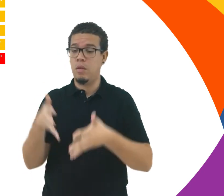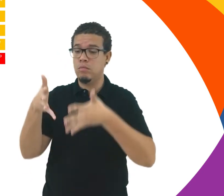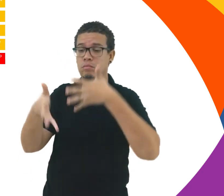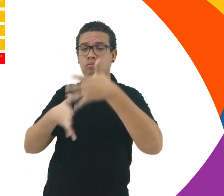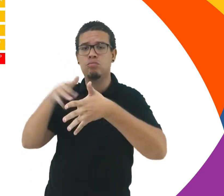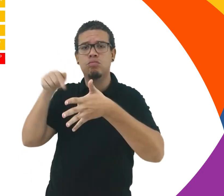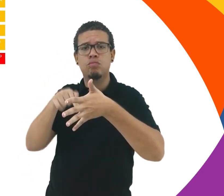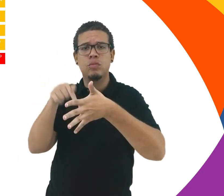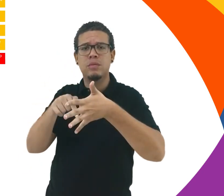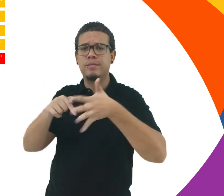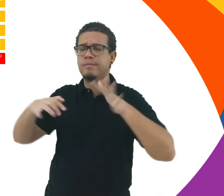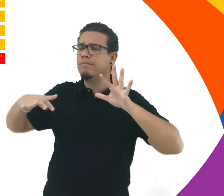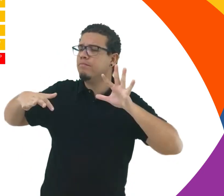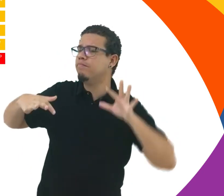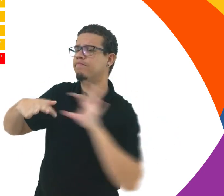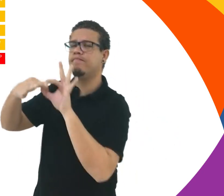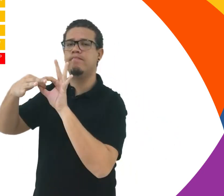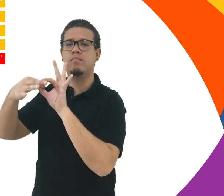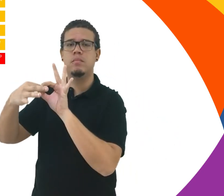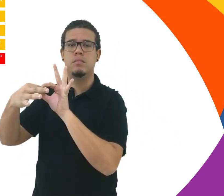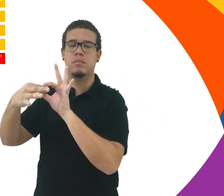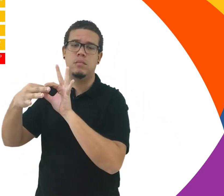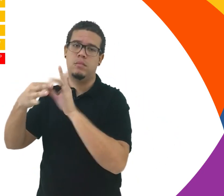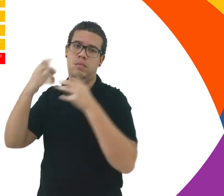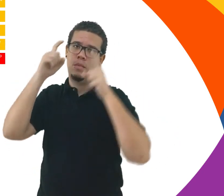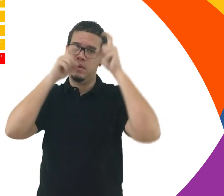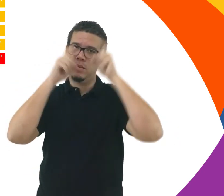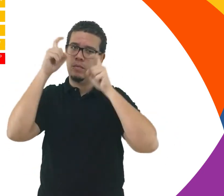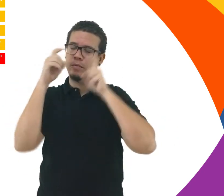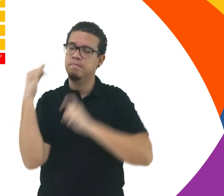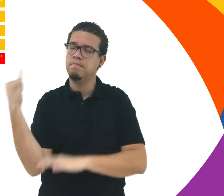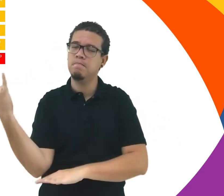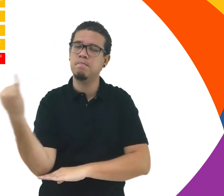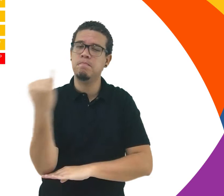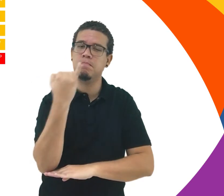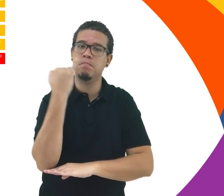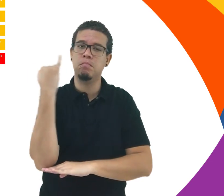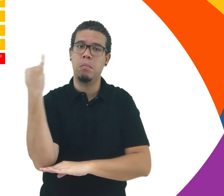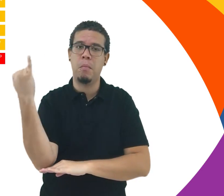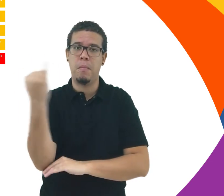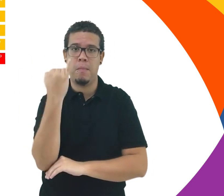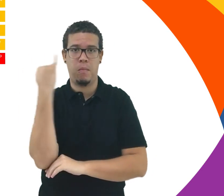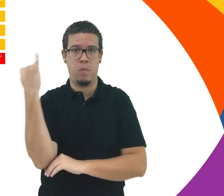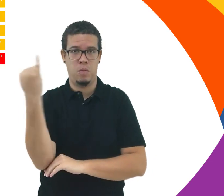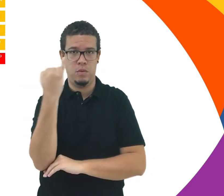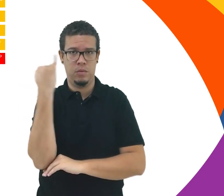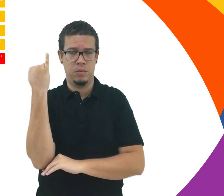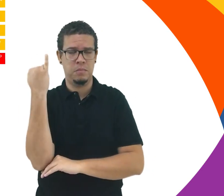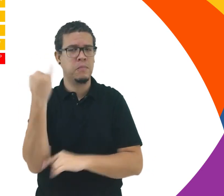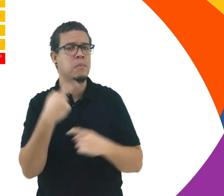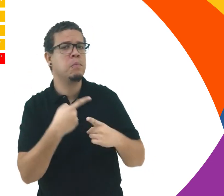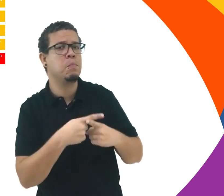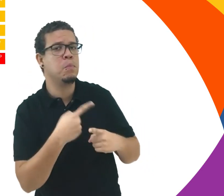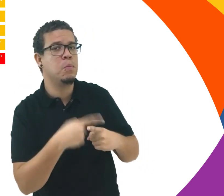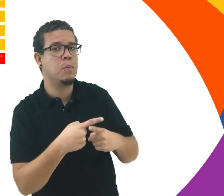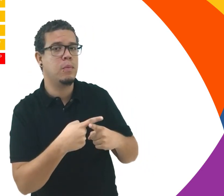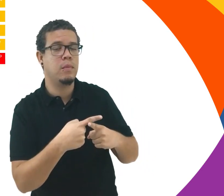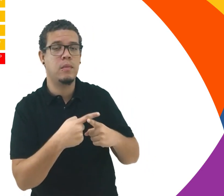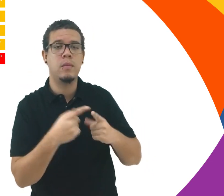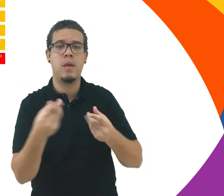A língua de sinais é composta de expressões não manuais, que são essenciais na sua